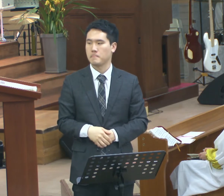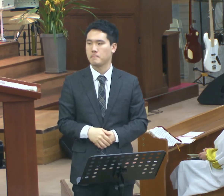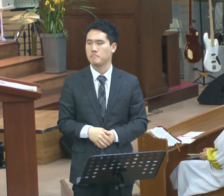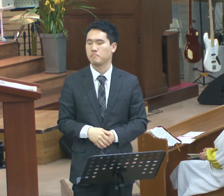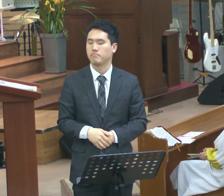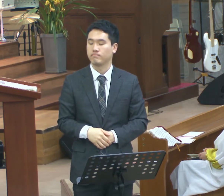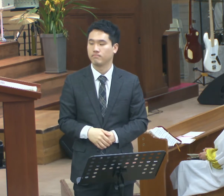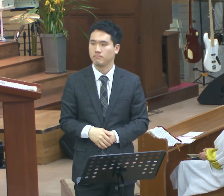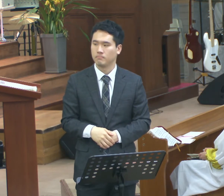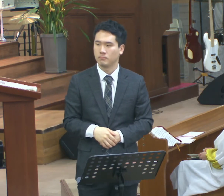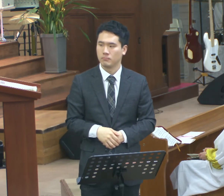있어요.